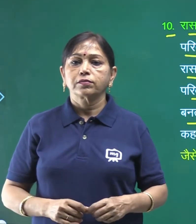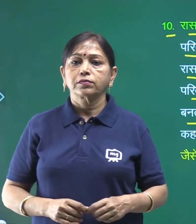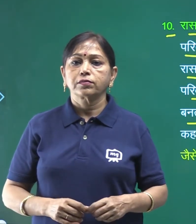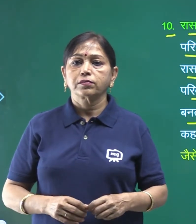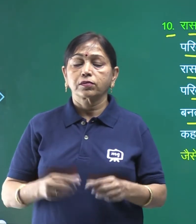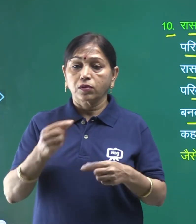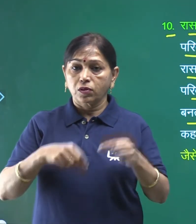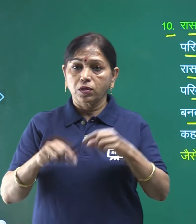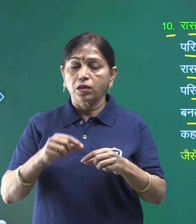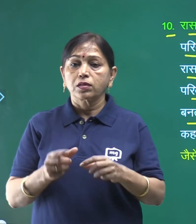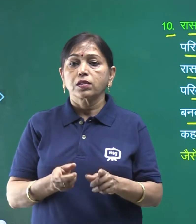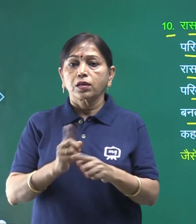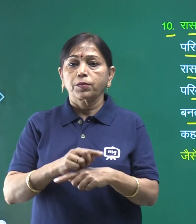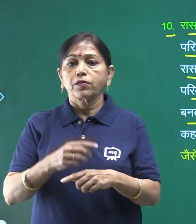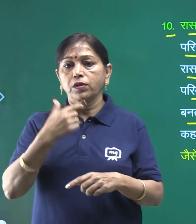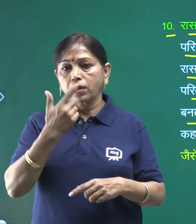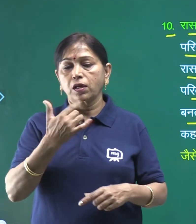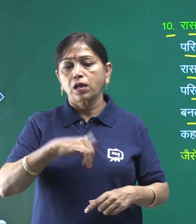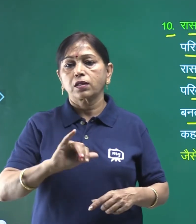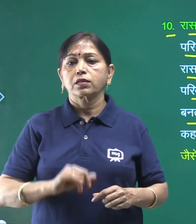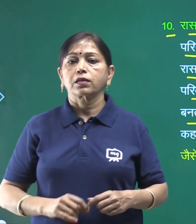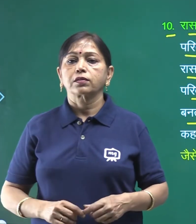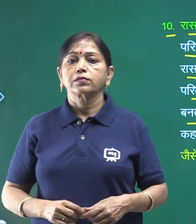रासायनिक परिवर्तन कहलाता है।